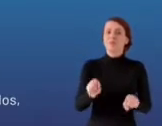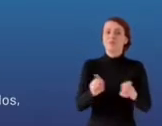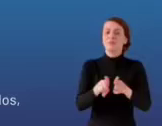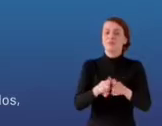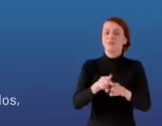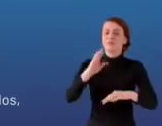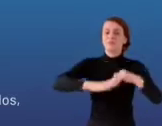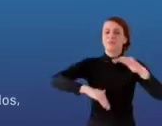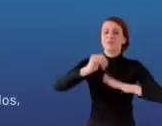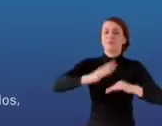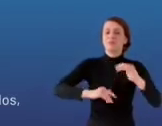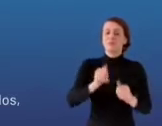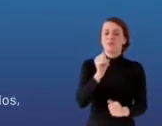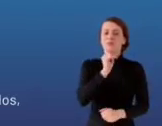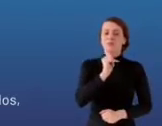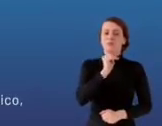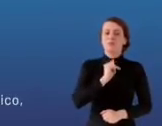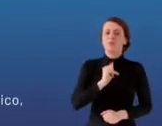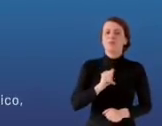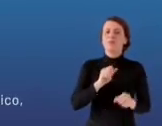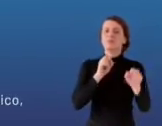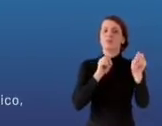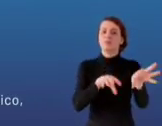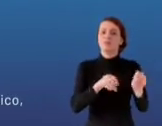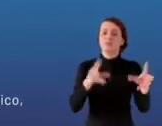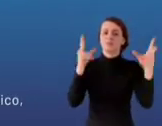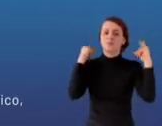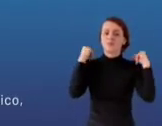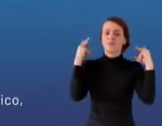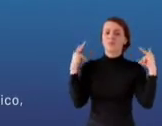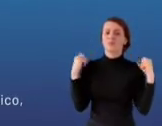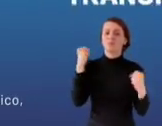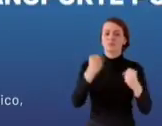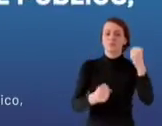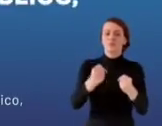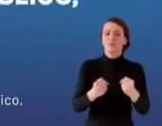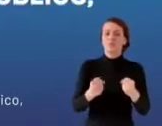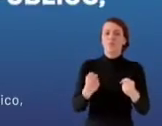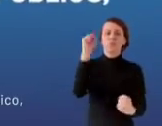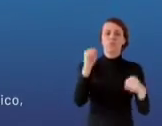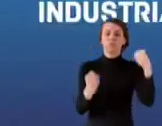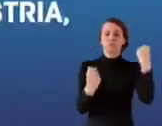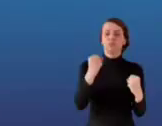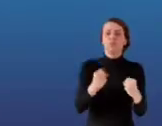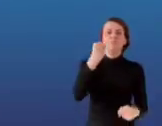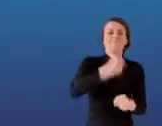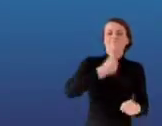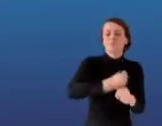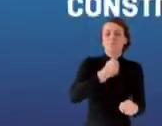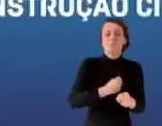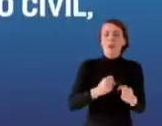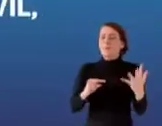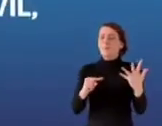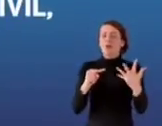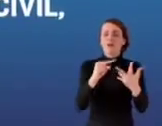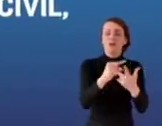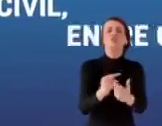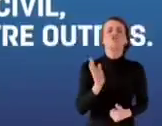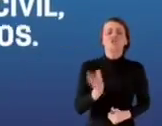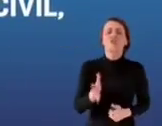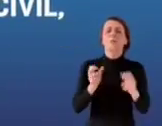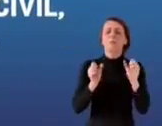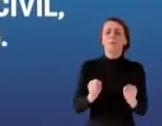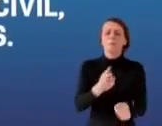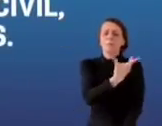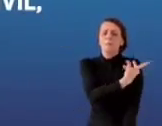de Imunização podem ser vacinados, como trabalhadores da educação, do transporte público, da indústria, construção